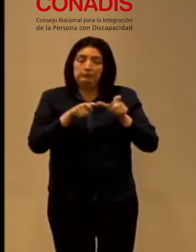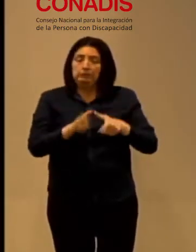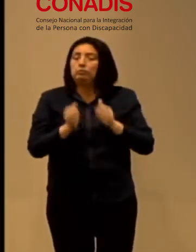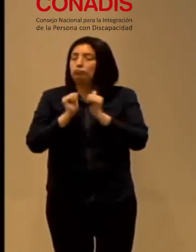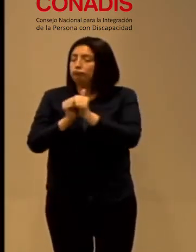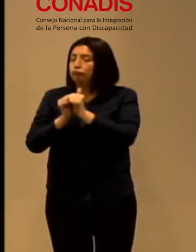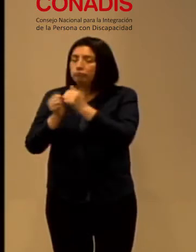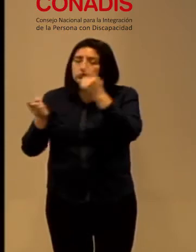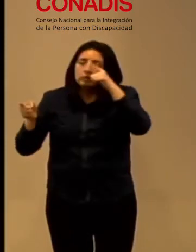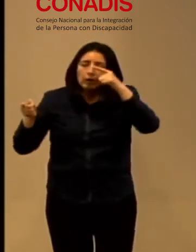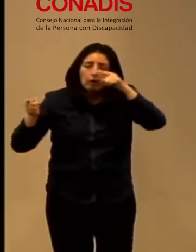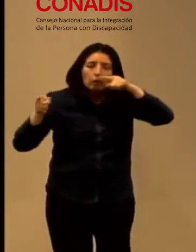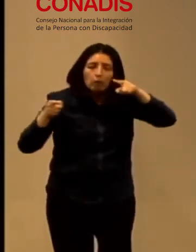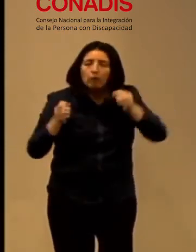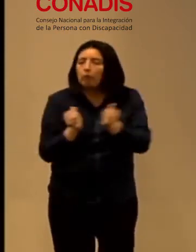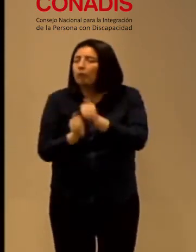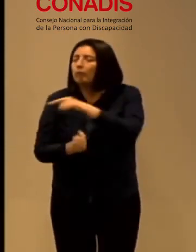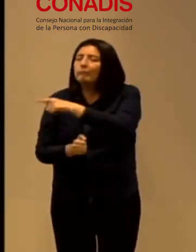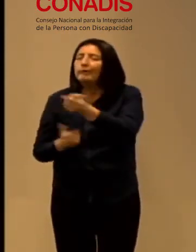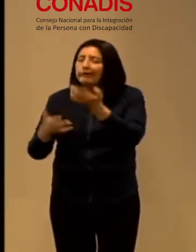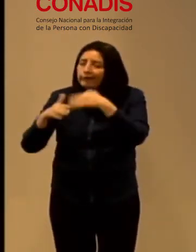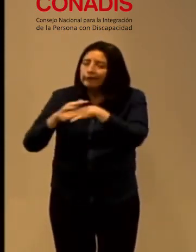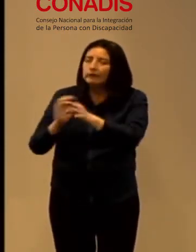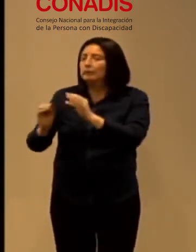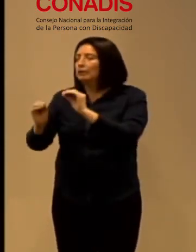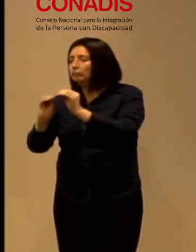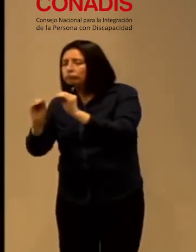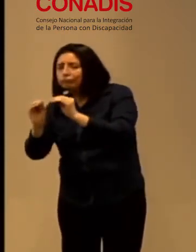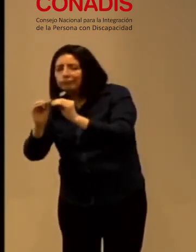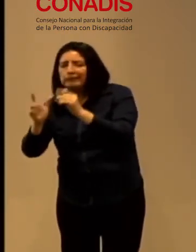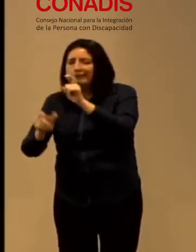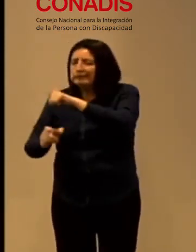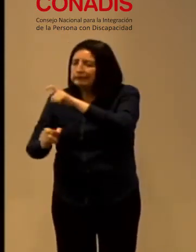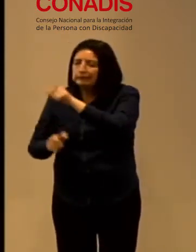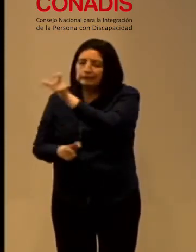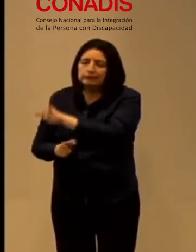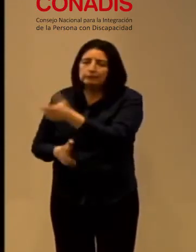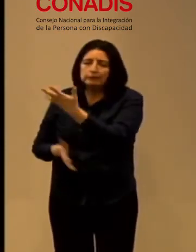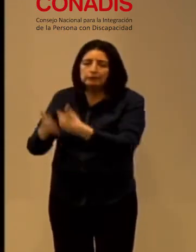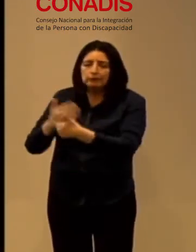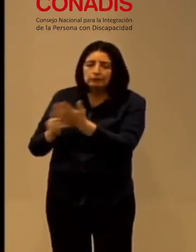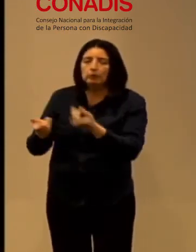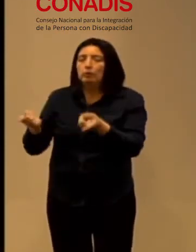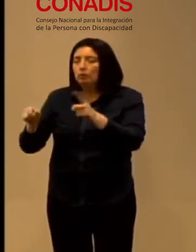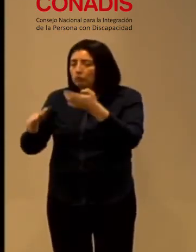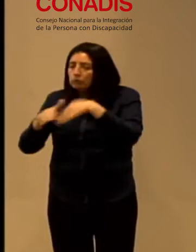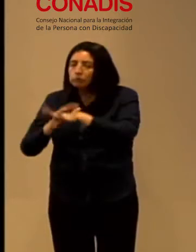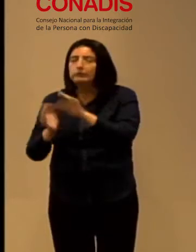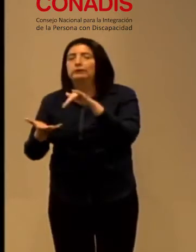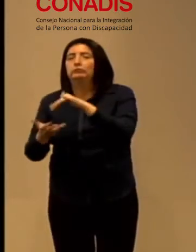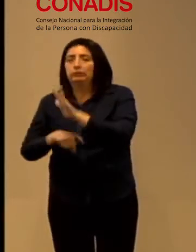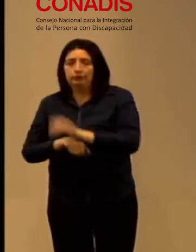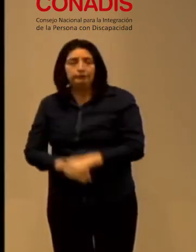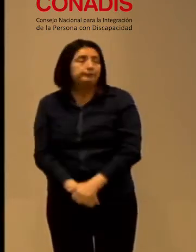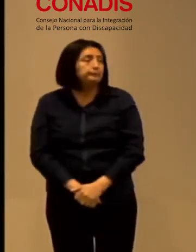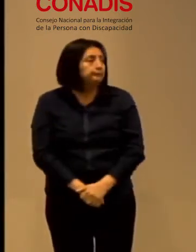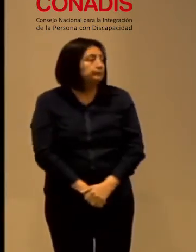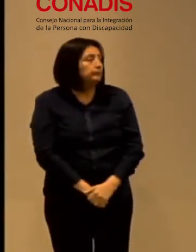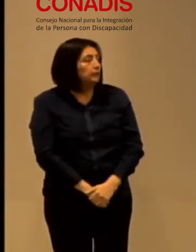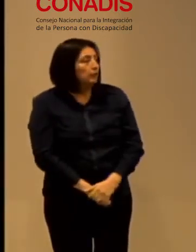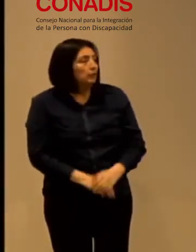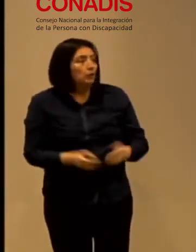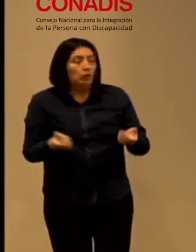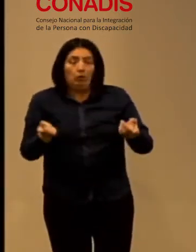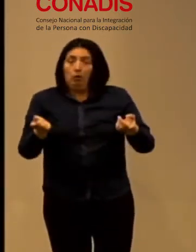con las instituciones para que puedan recibir las acomodaciones que requieran en el desarrollo de sus estudios. Y cuando